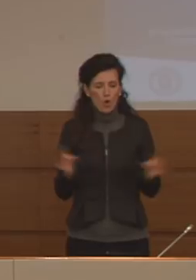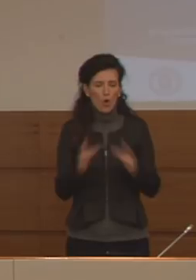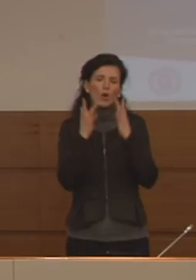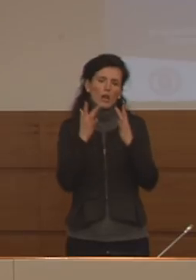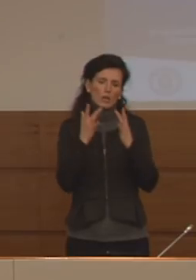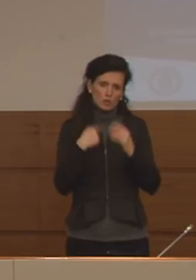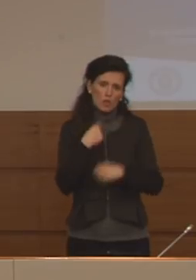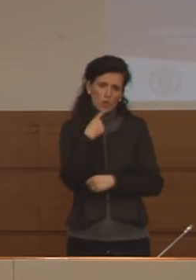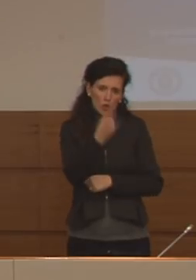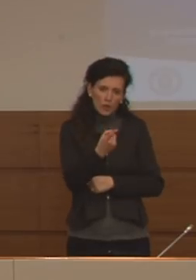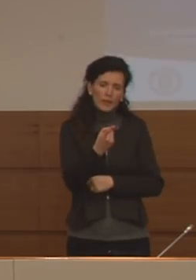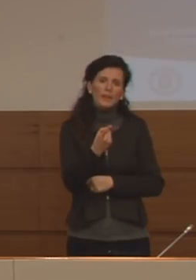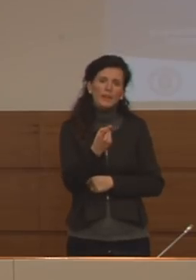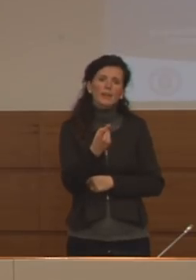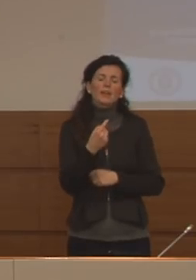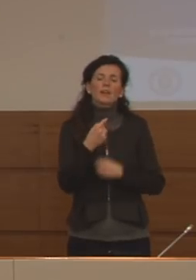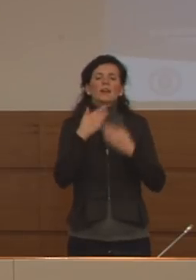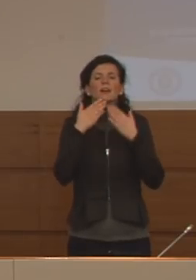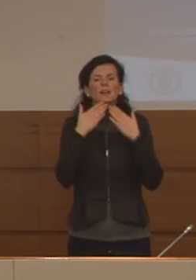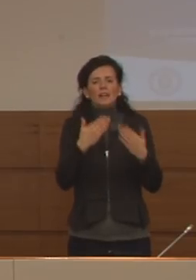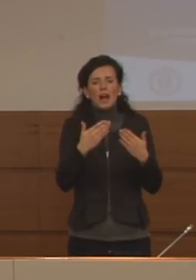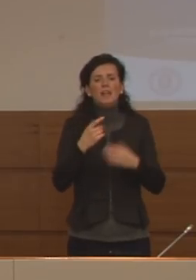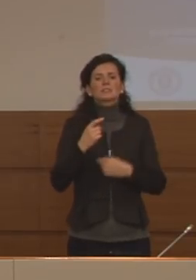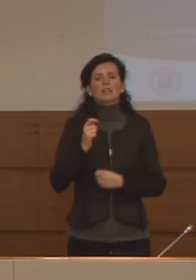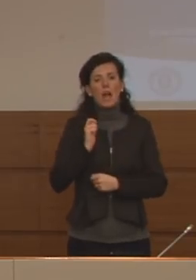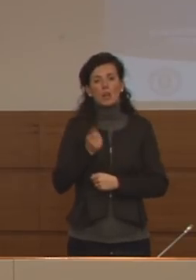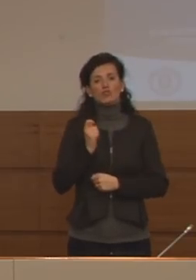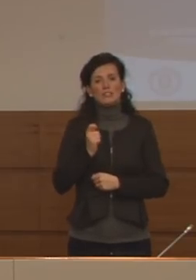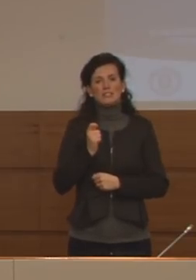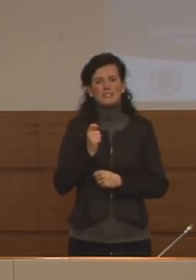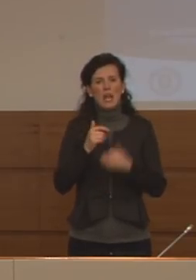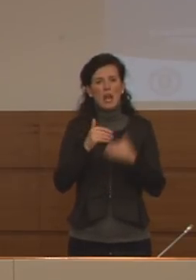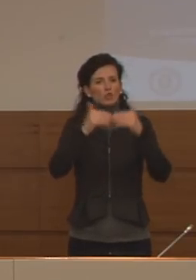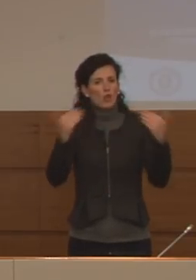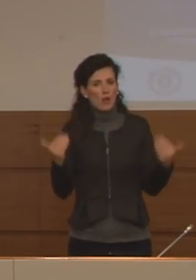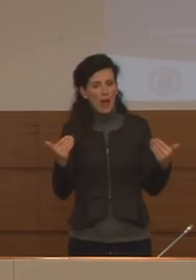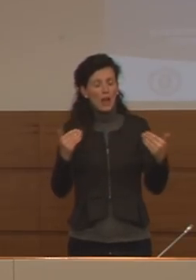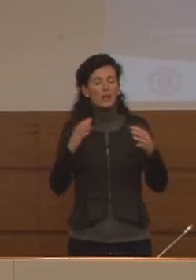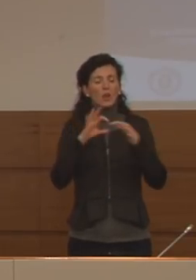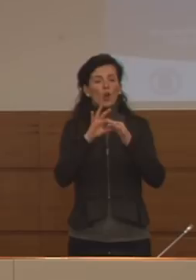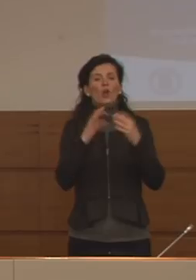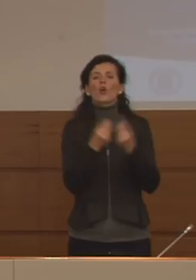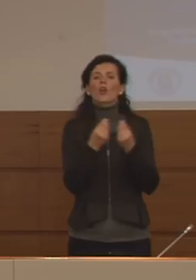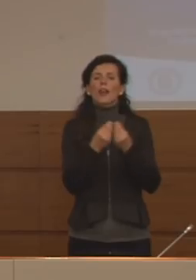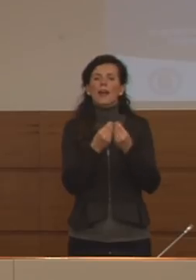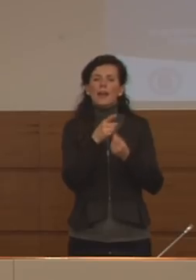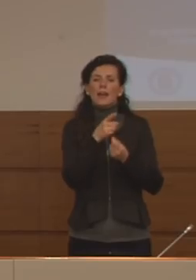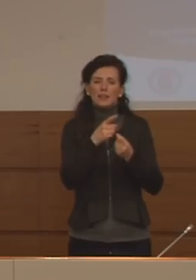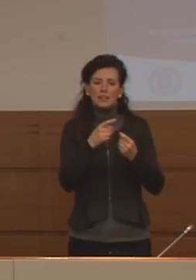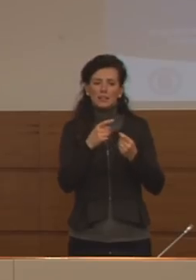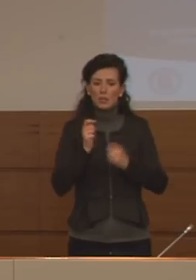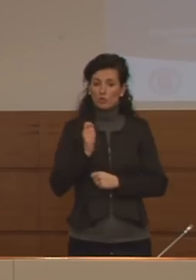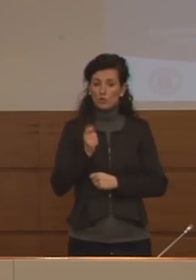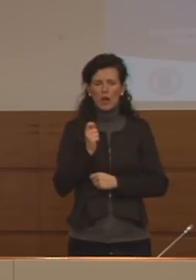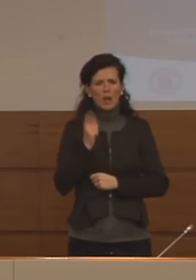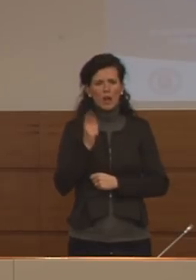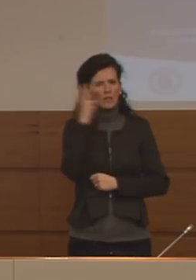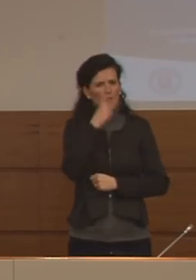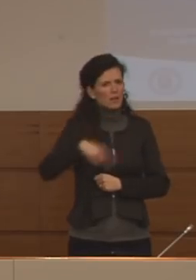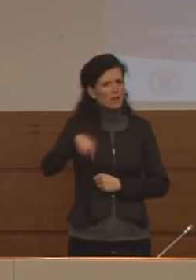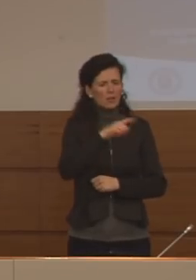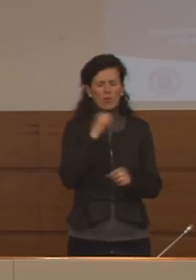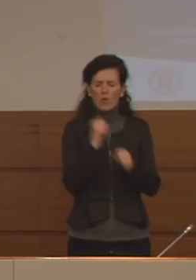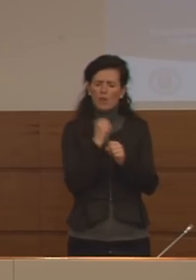volta per tutte per ringraziare l'agenzia delle dogane colleghi delle dogane perché stanno facendo un ottimo lavoro